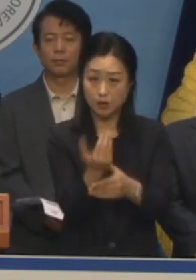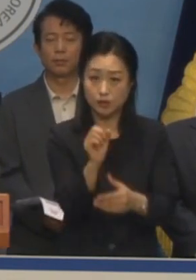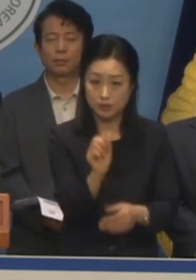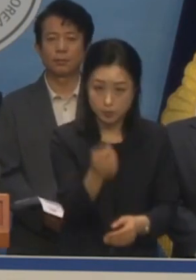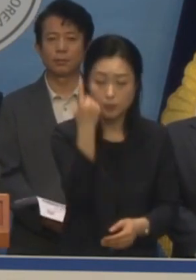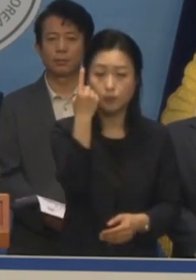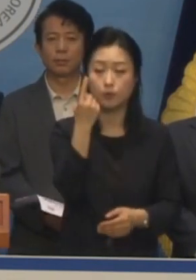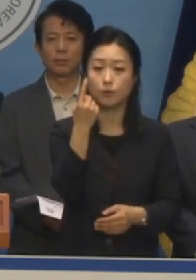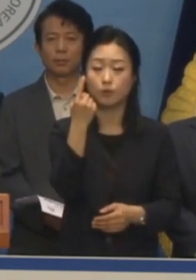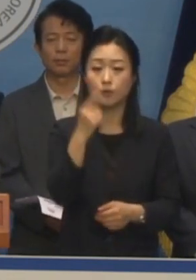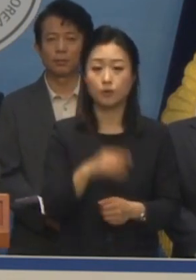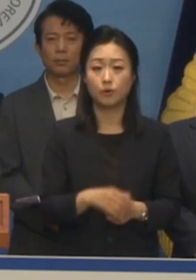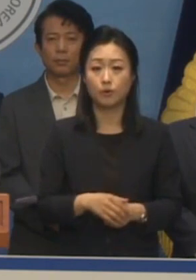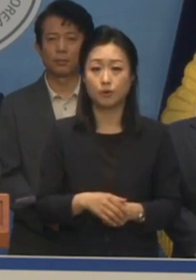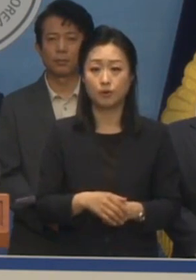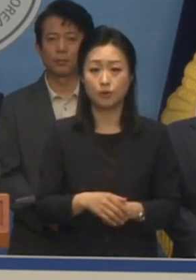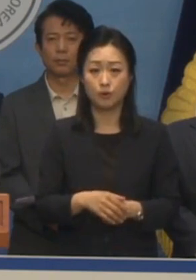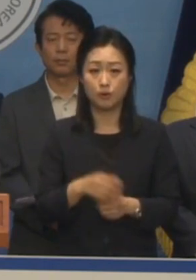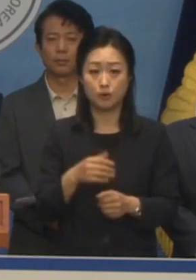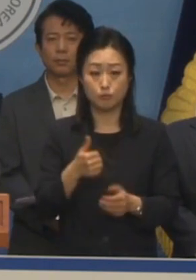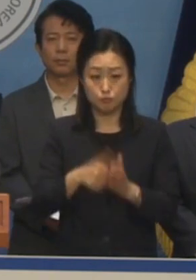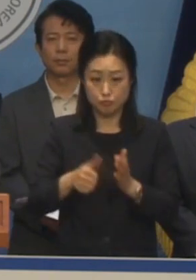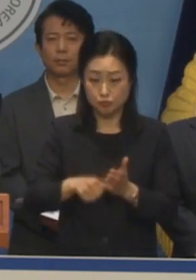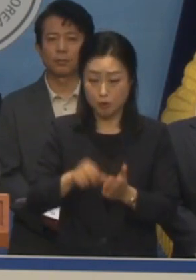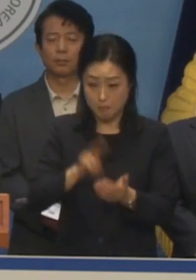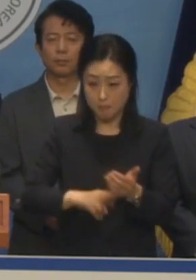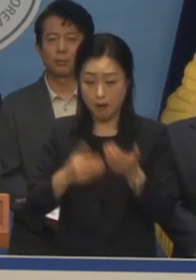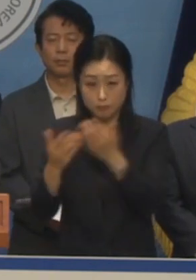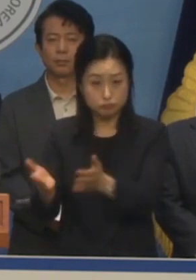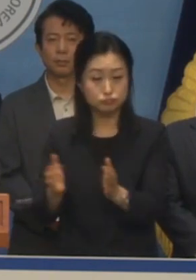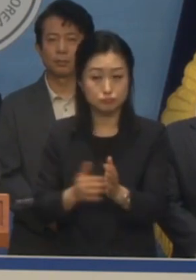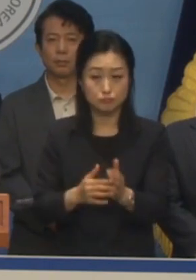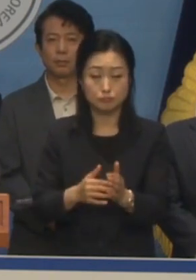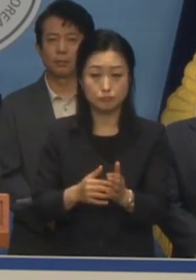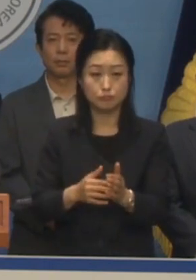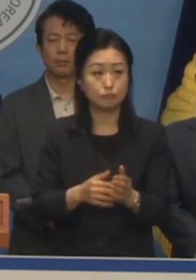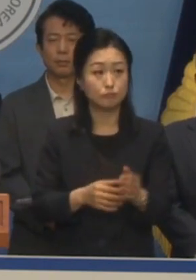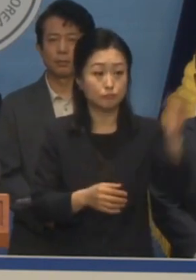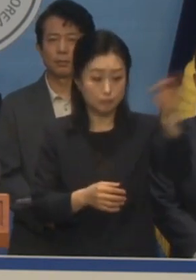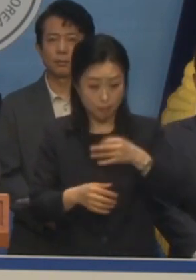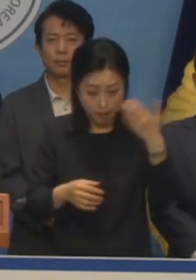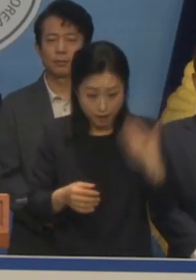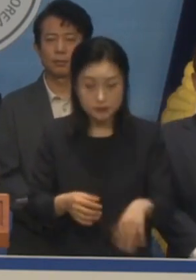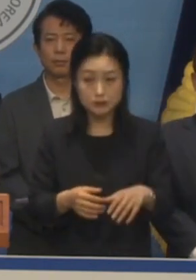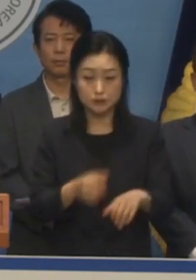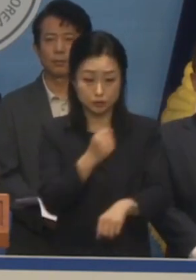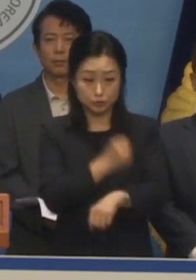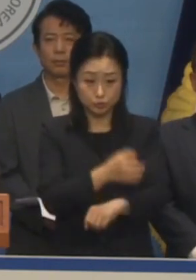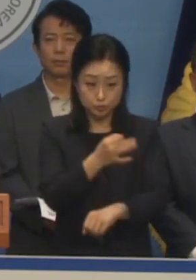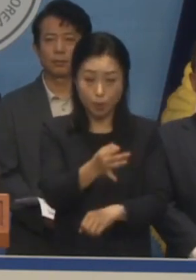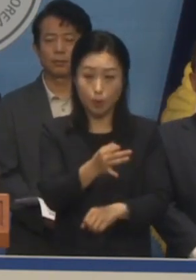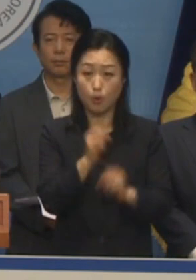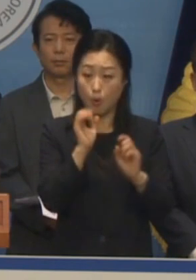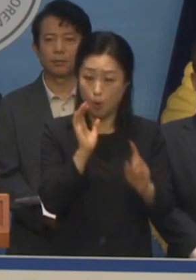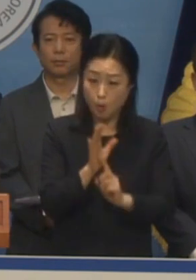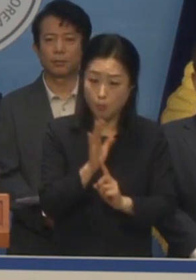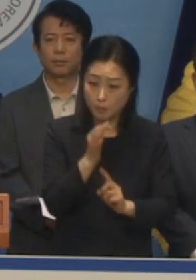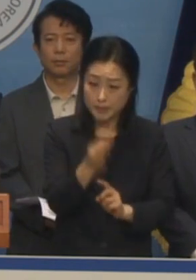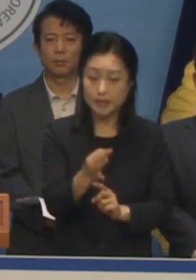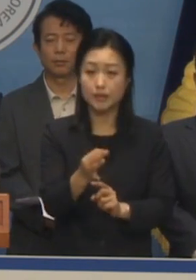플랫폼의 유달리 긴 정산 구조와 일방적인 정책 변경, 수수료와 홍보비